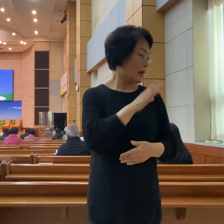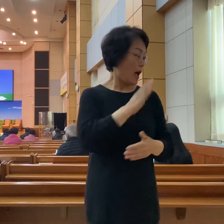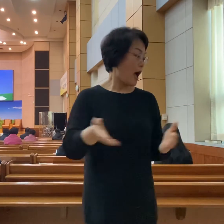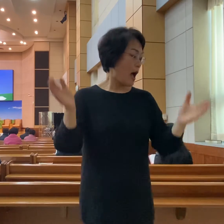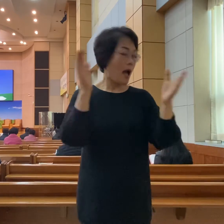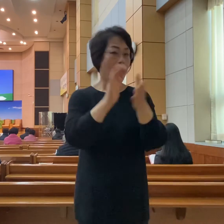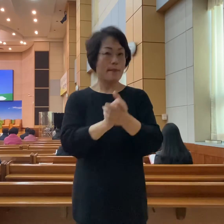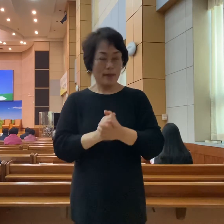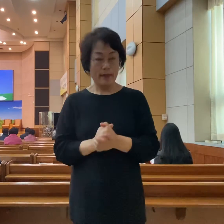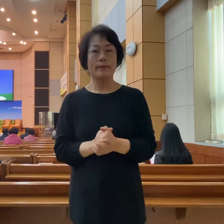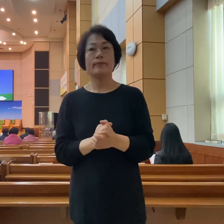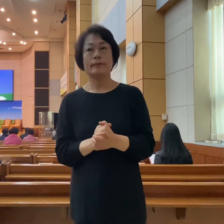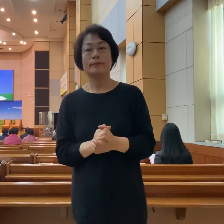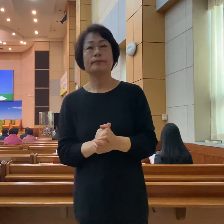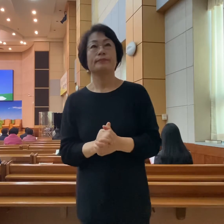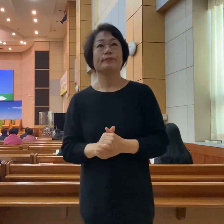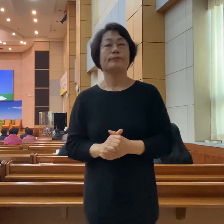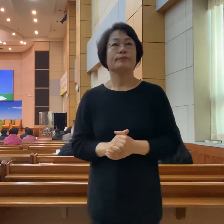아느니라.